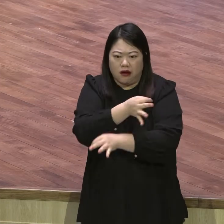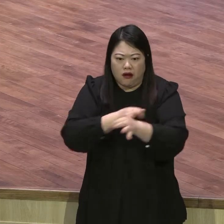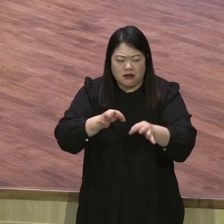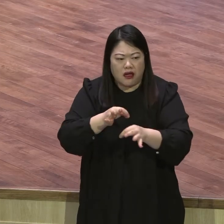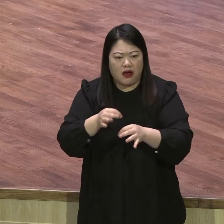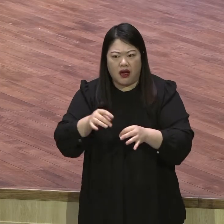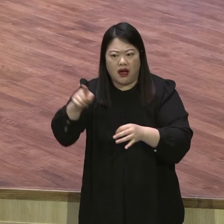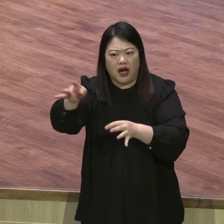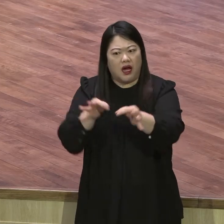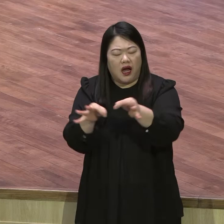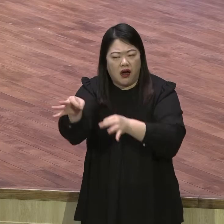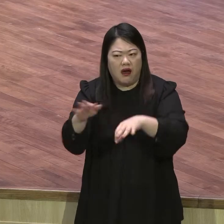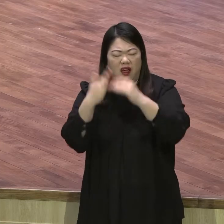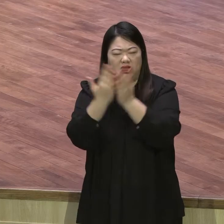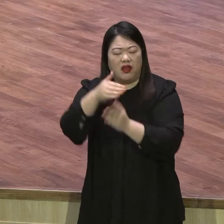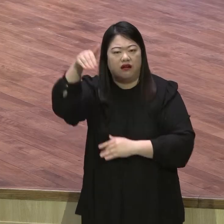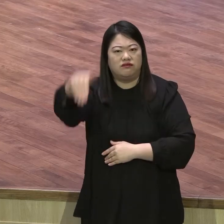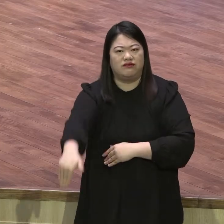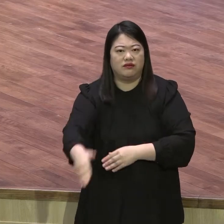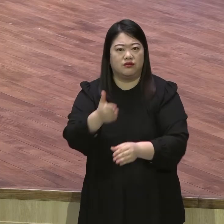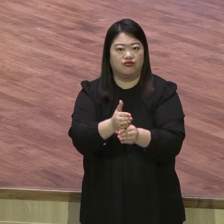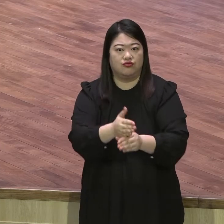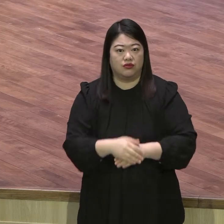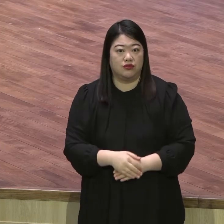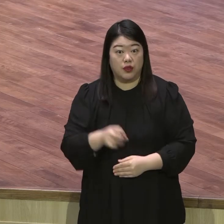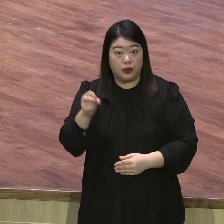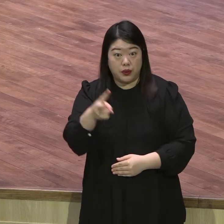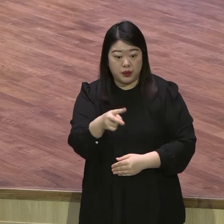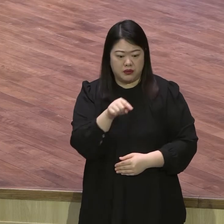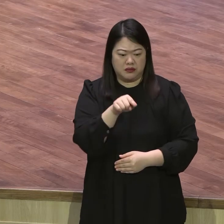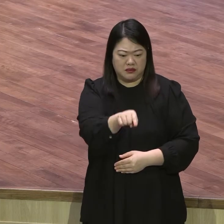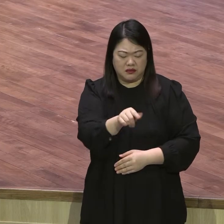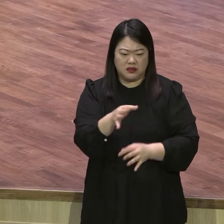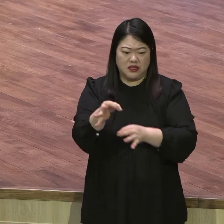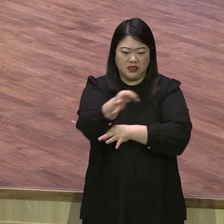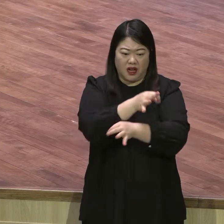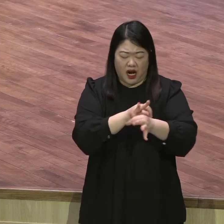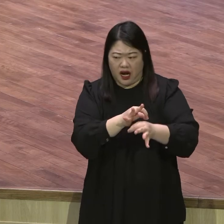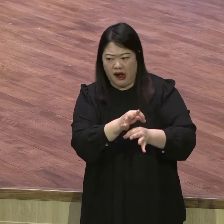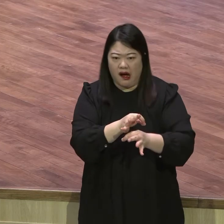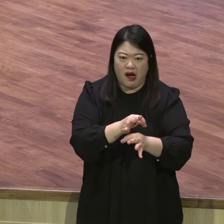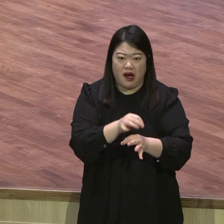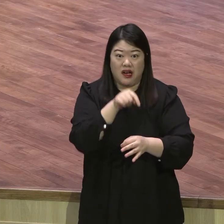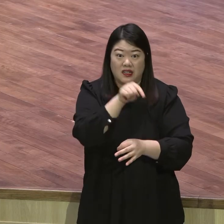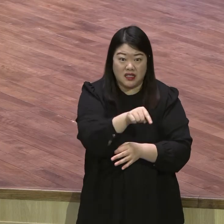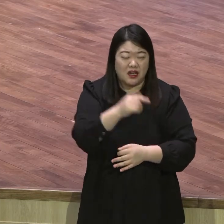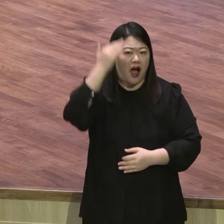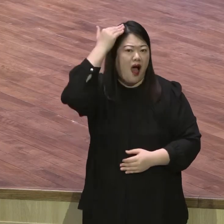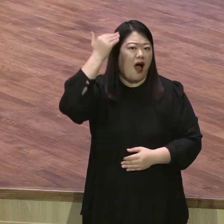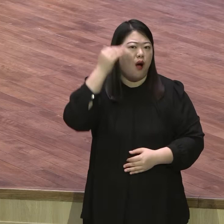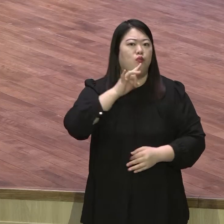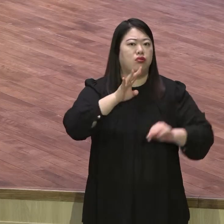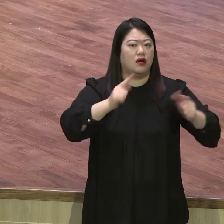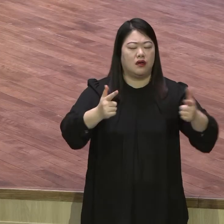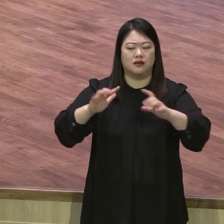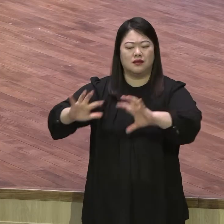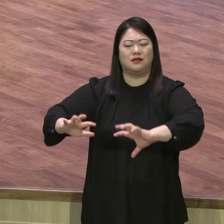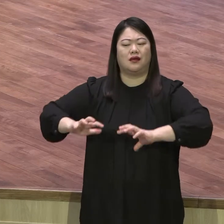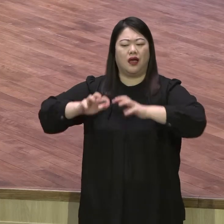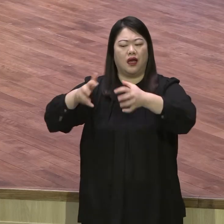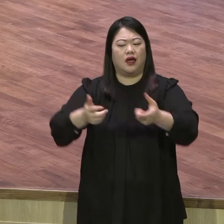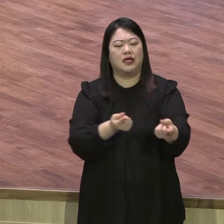있다. 비단 우리나라뿐만 아니라 지금 전 세계적인 현상이다.